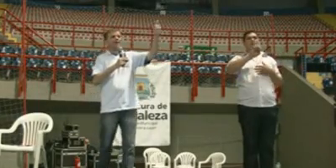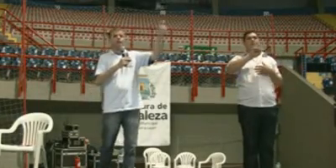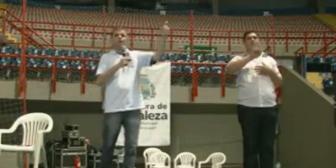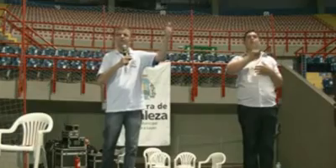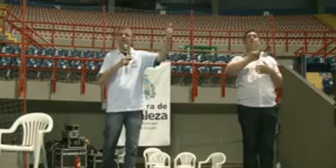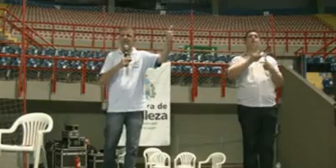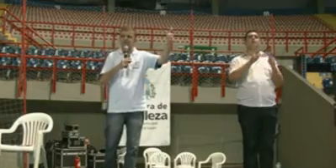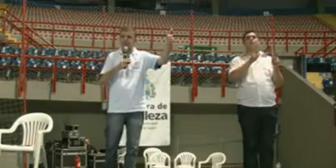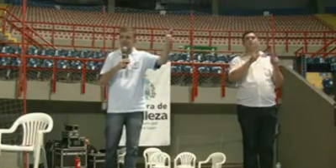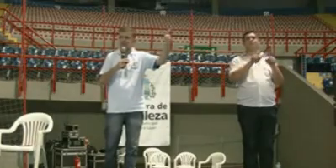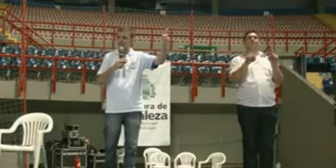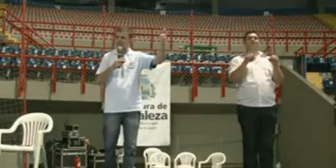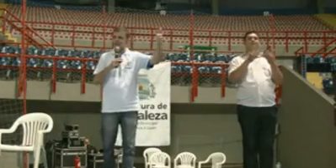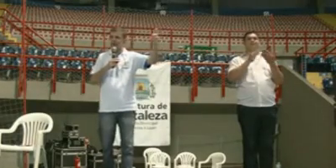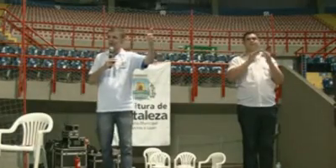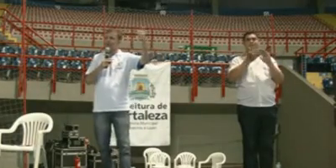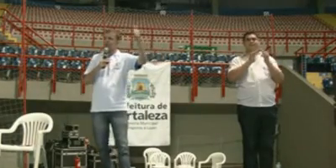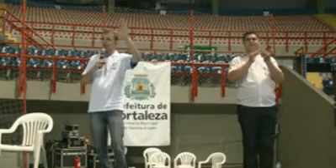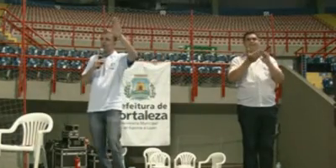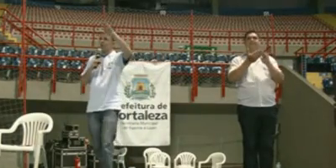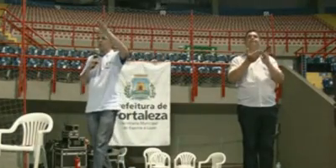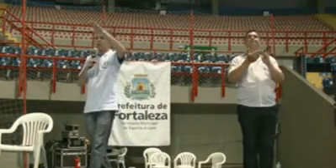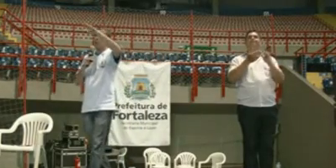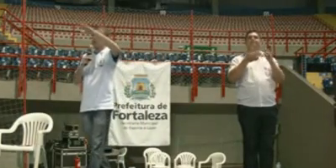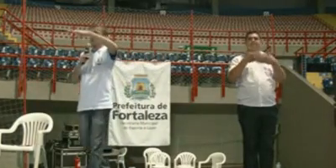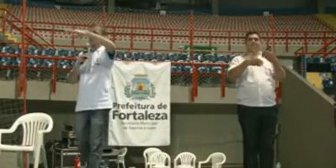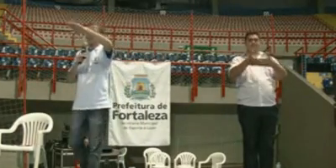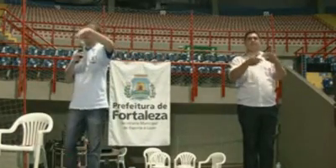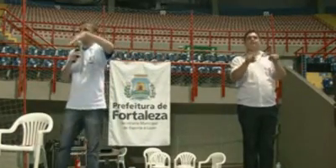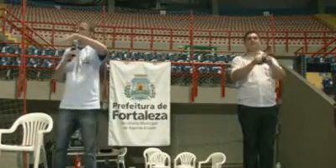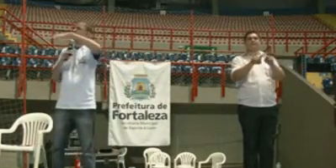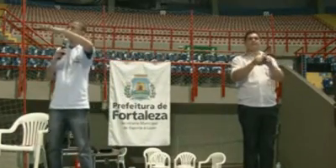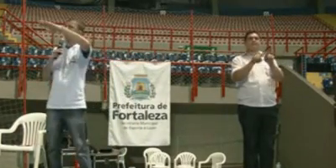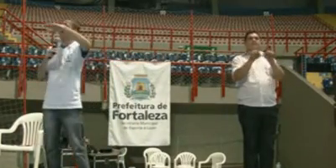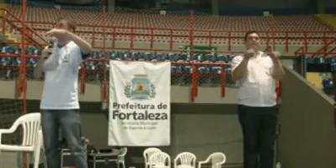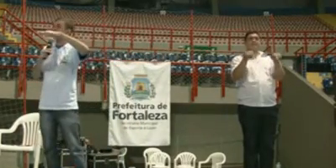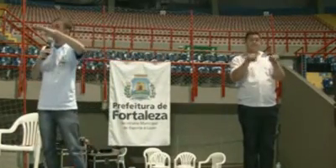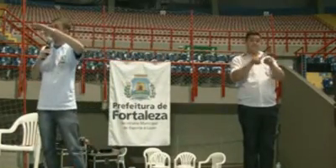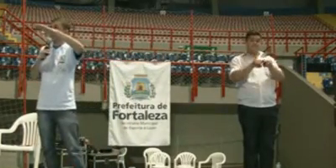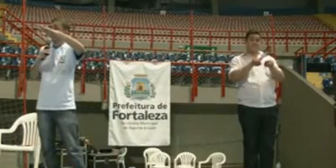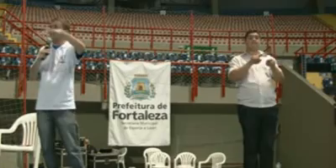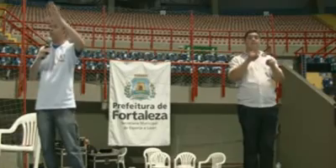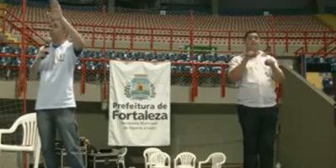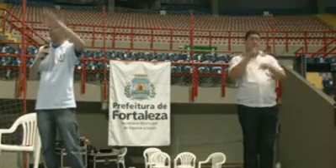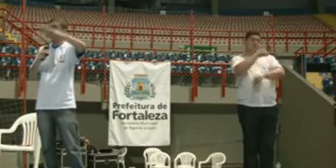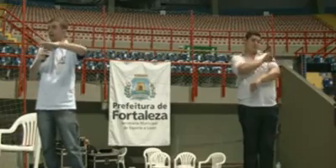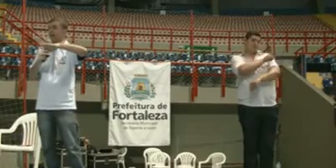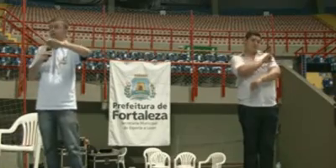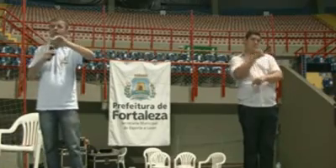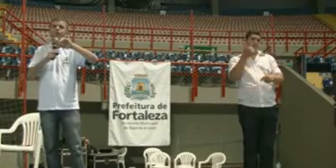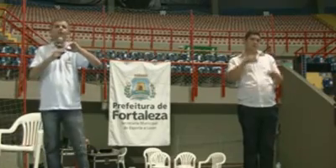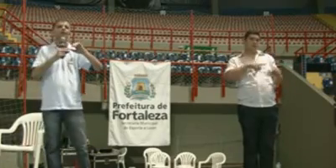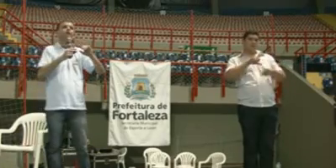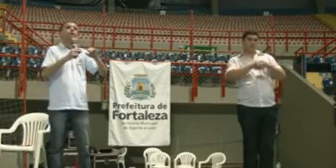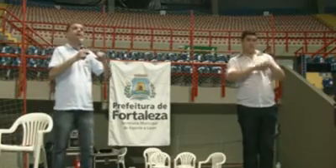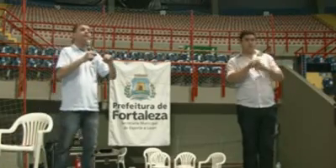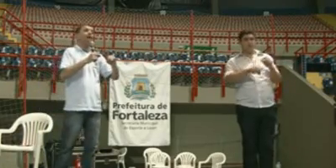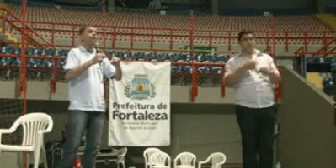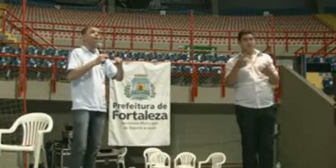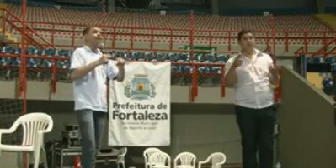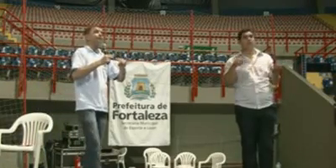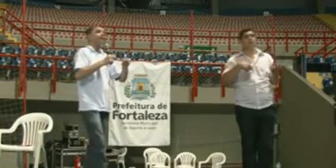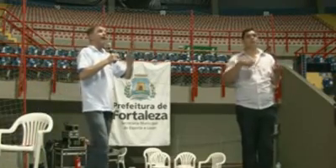O processo de favelização, tá? Com o projeto de urbanização do Rio de Janeiro, com o bota abaixo do